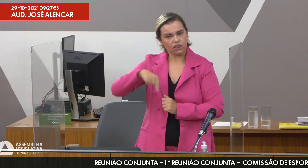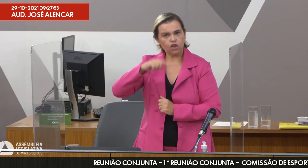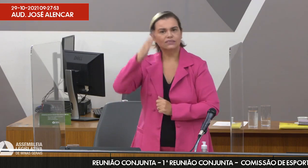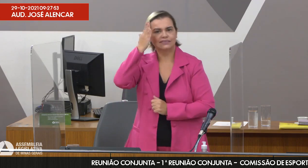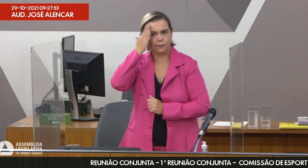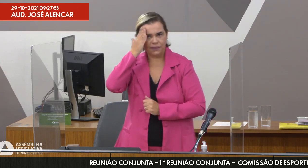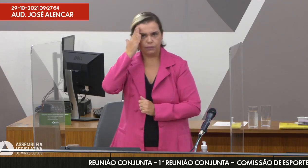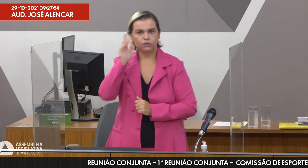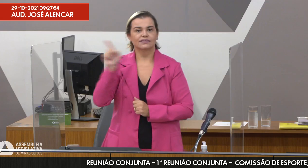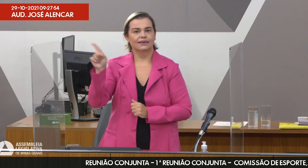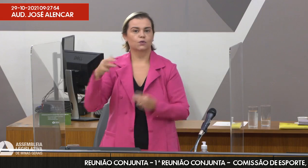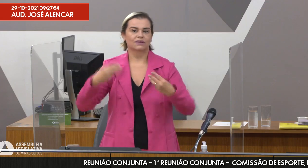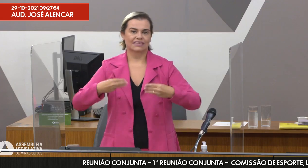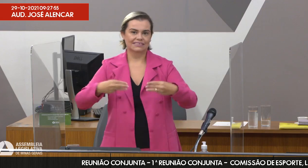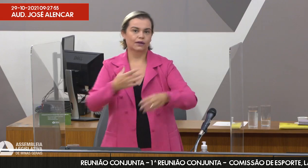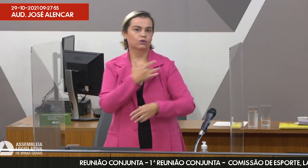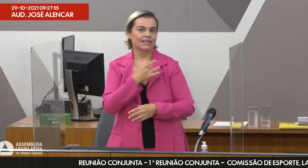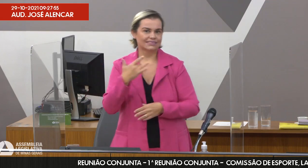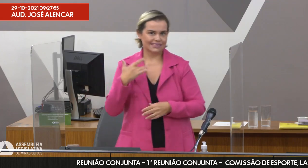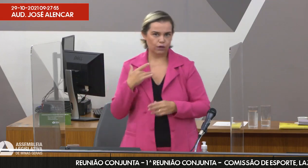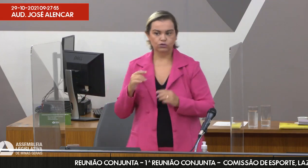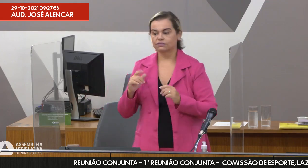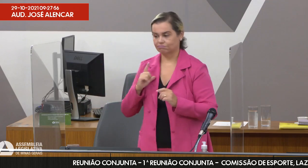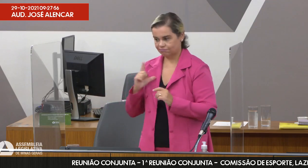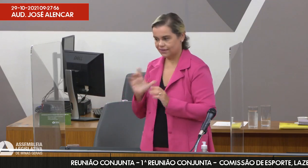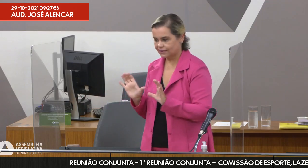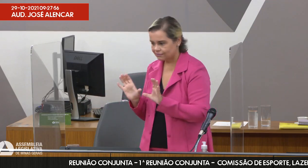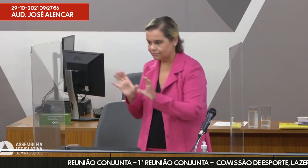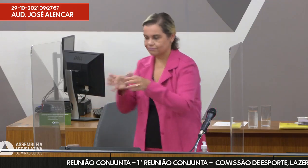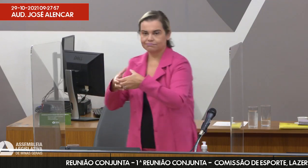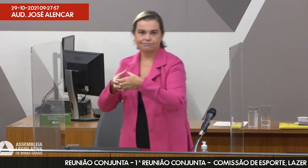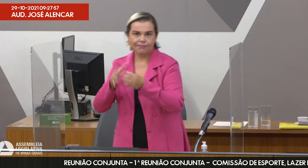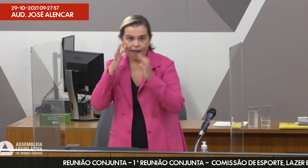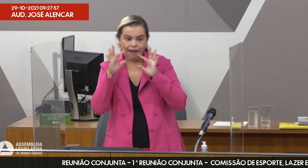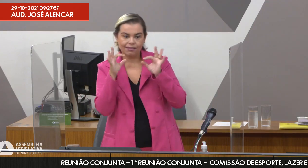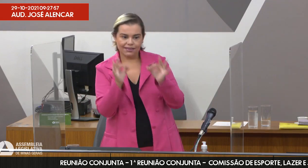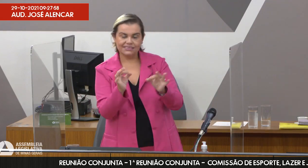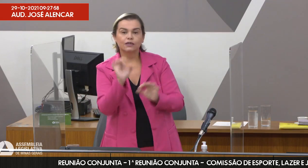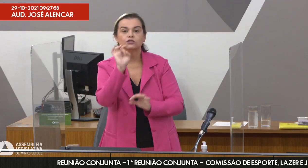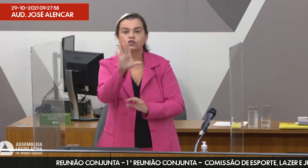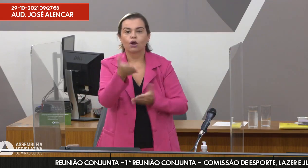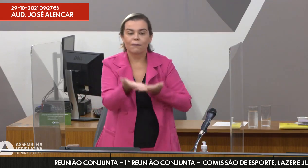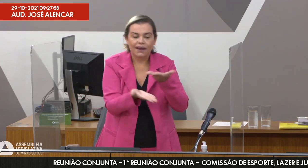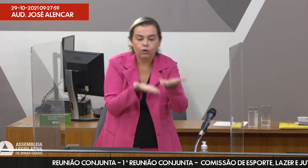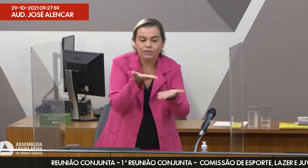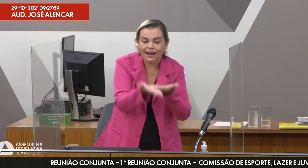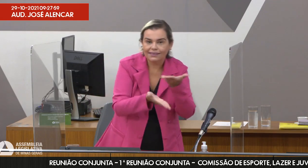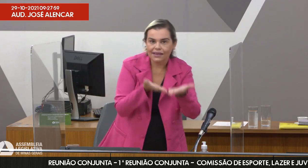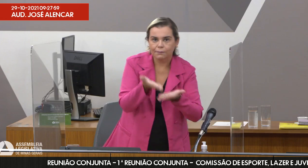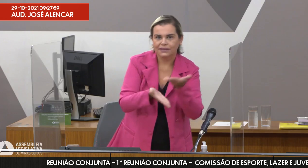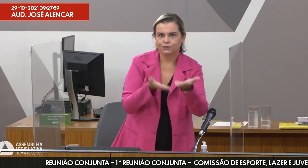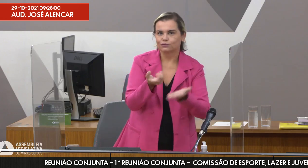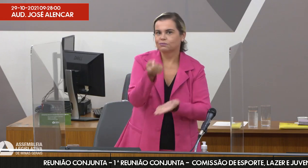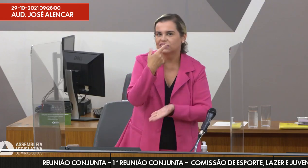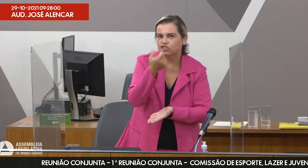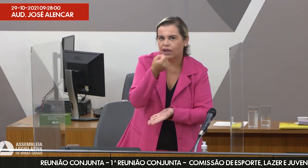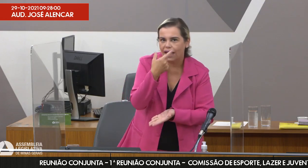porque as pessoas com doenças raras eram vistas apenas pelo aspecto da saúde, e era importante que os direitos humanos